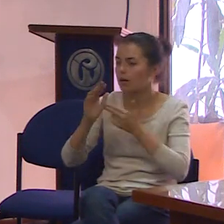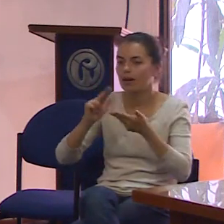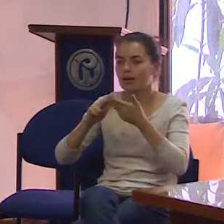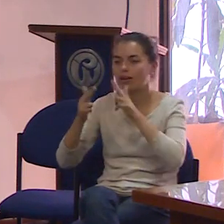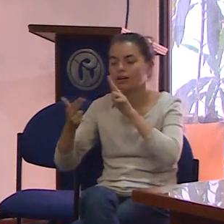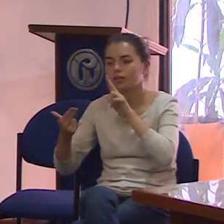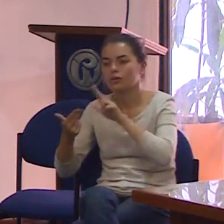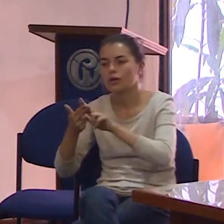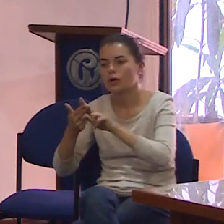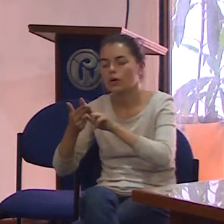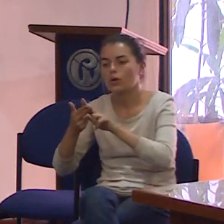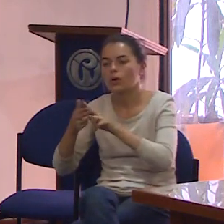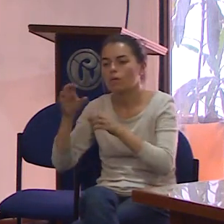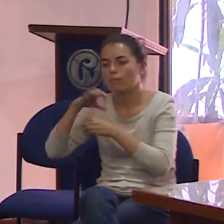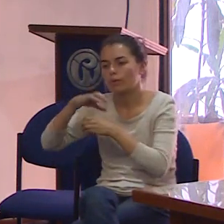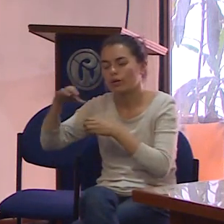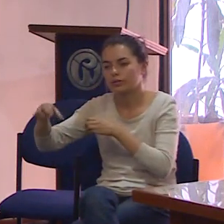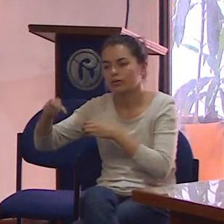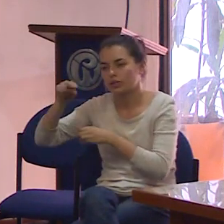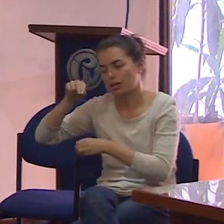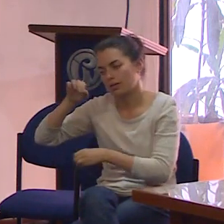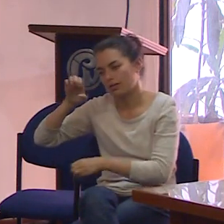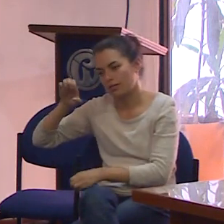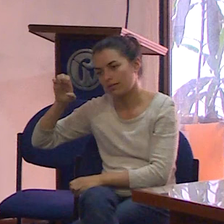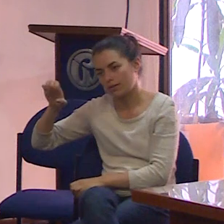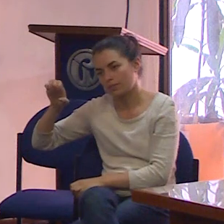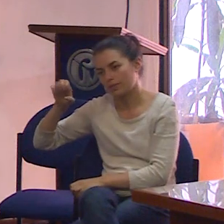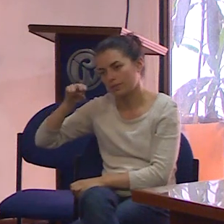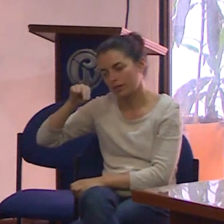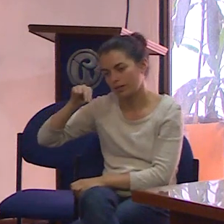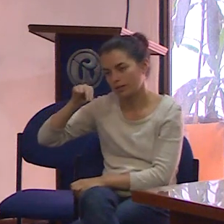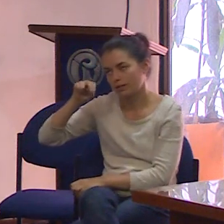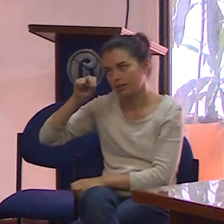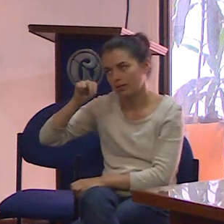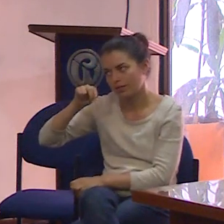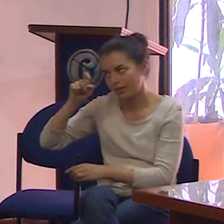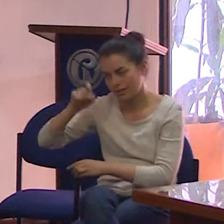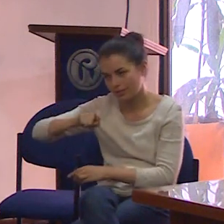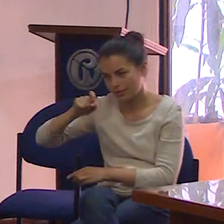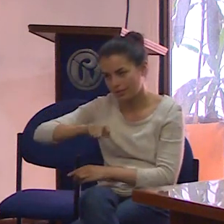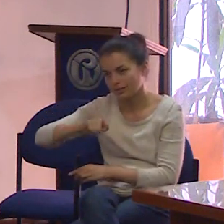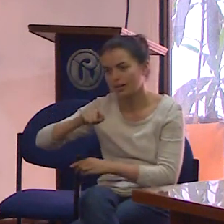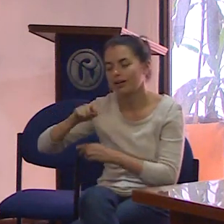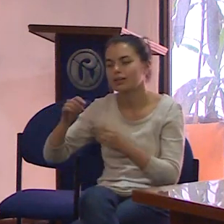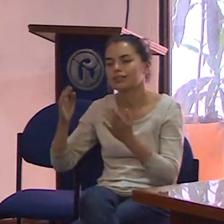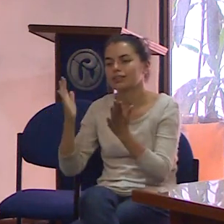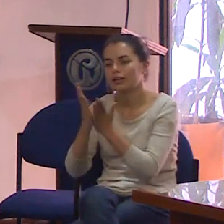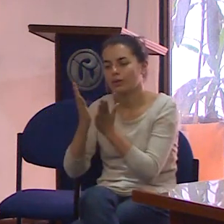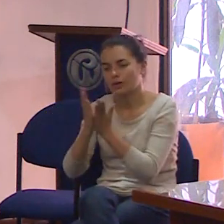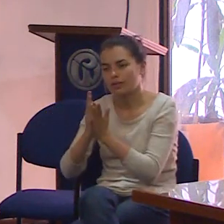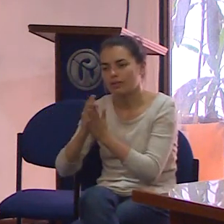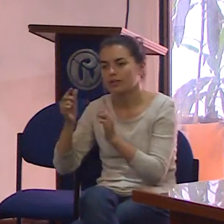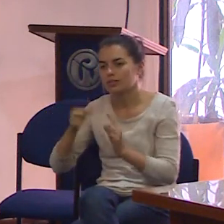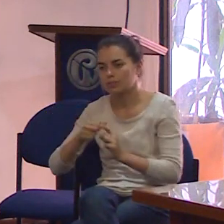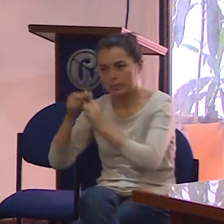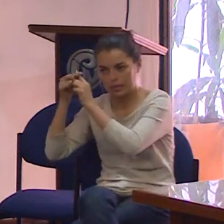necesidades, con poblaciones con necesidades especiales. Eso ya es una incorporación que hicimos a la